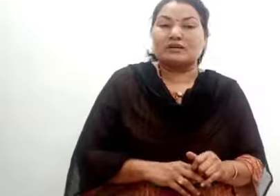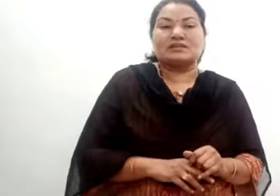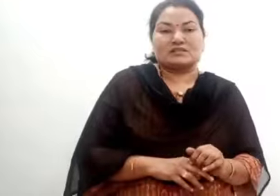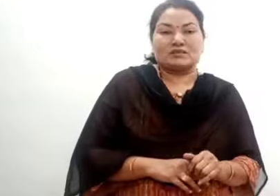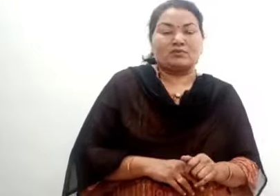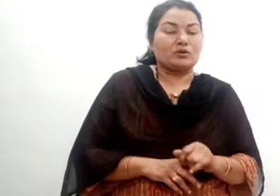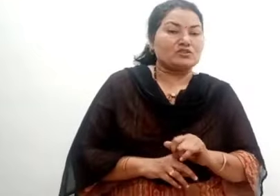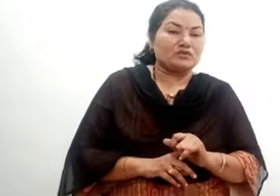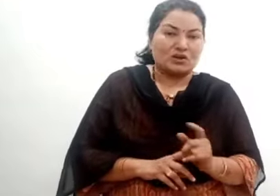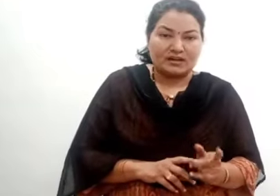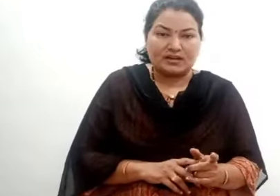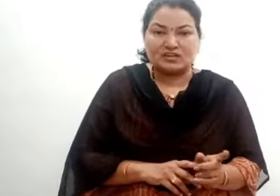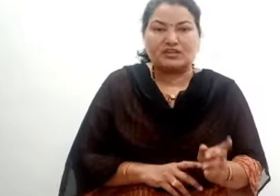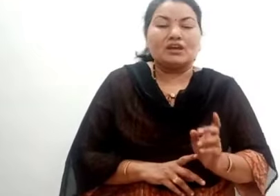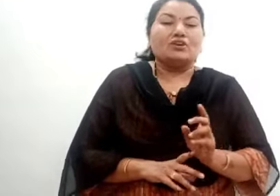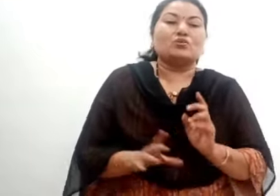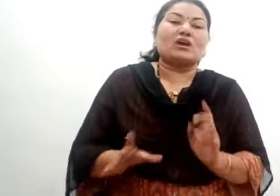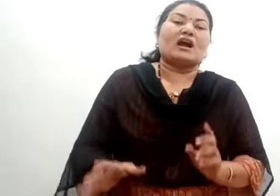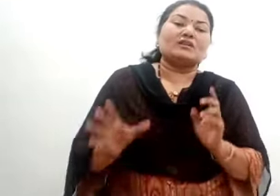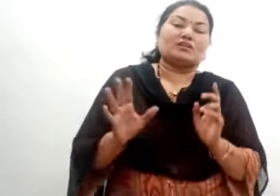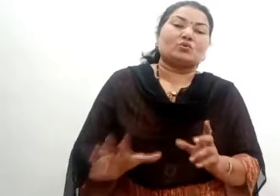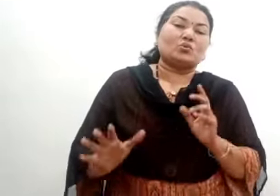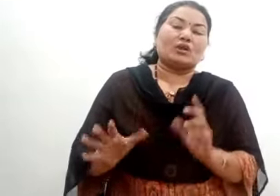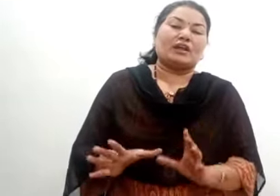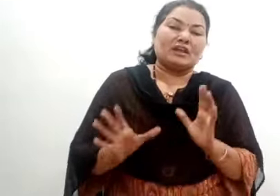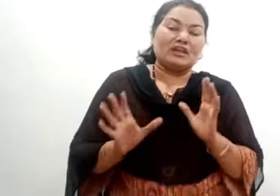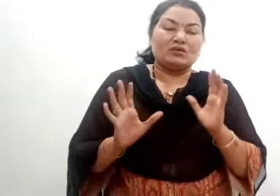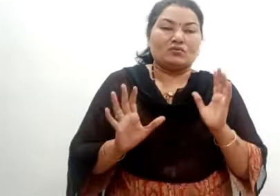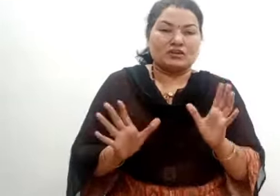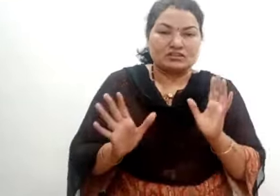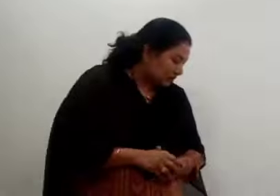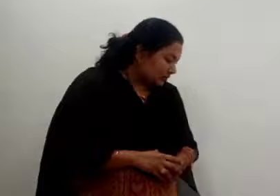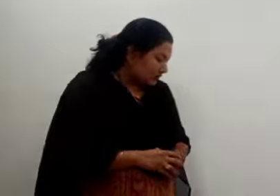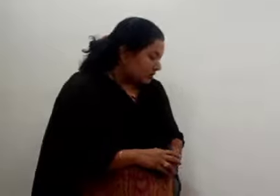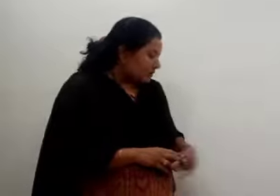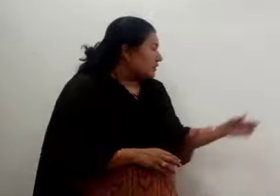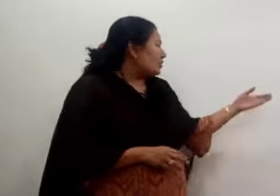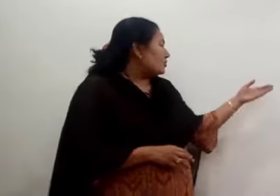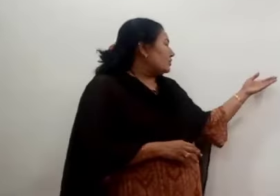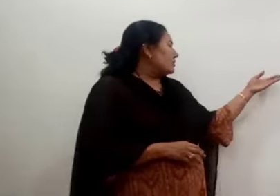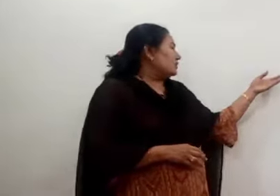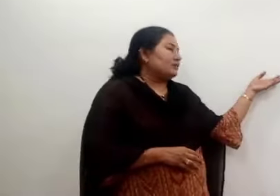गरज असते, बिकॉज विदाउट एनर्जी यू कांट डू एनी फंक्शन्स. Now,